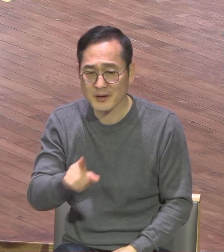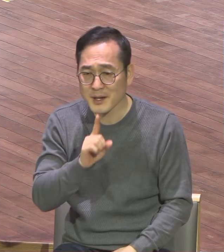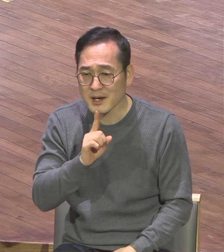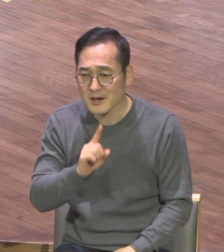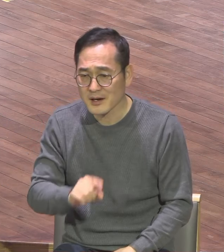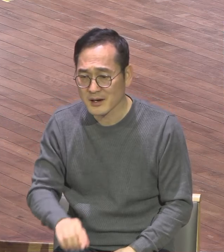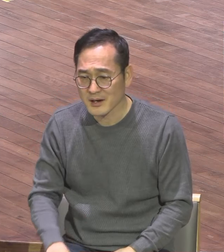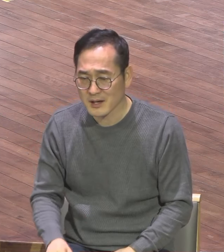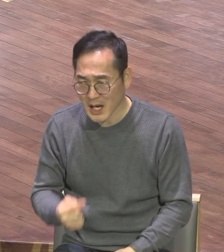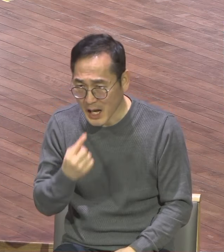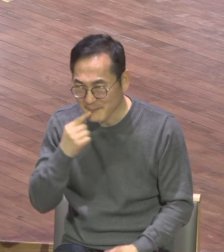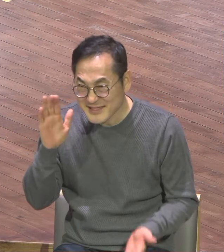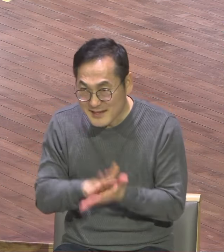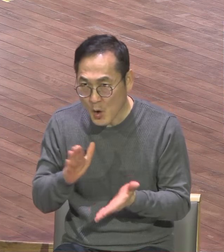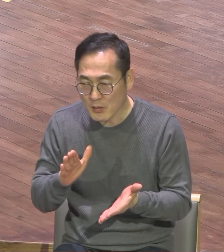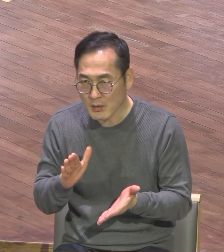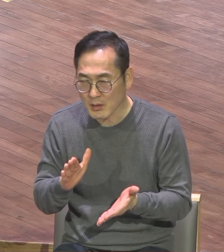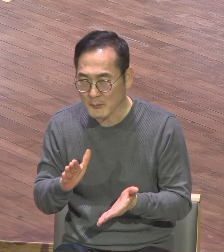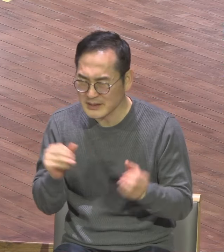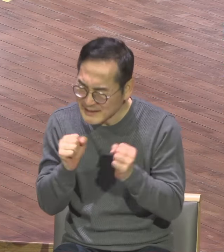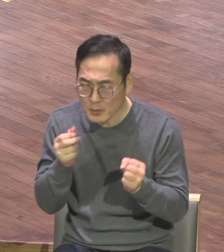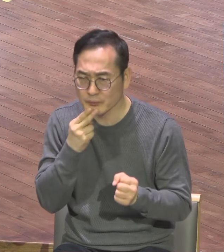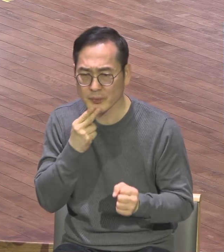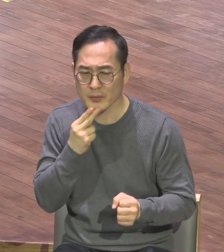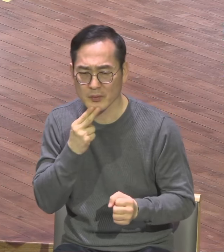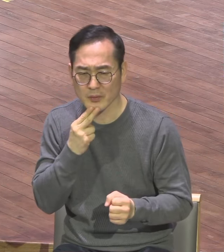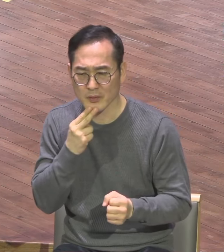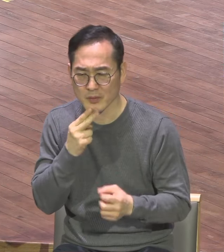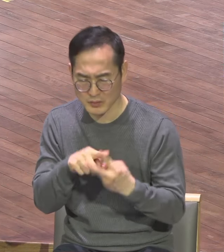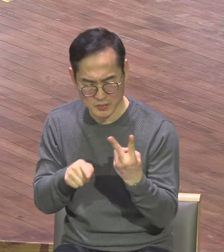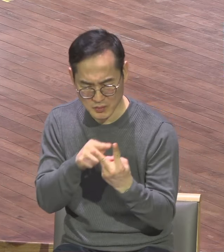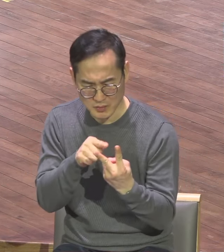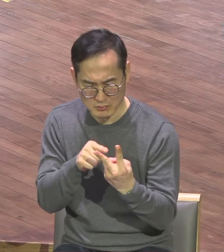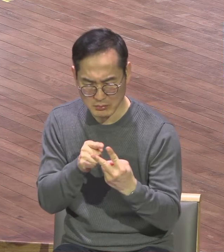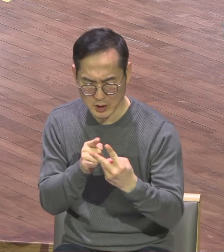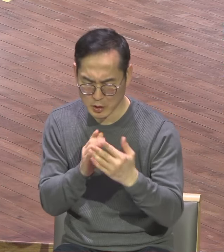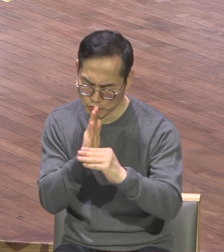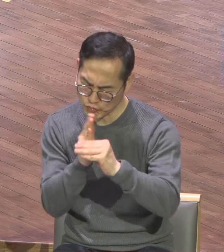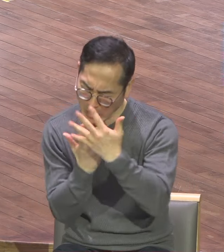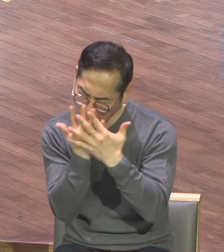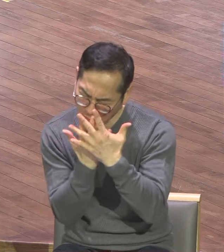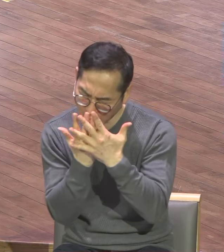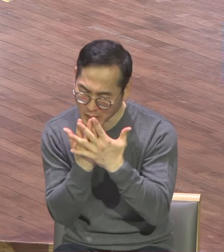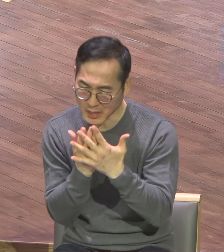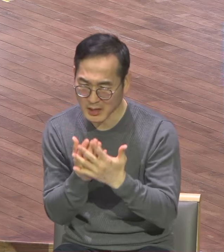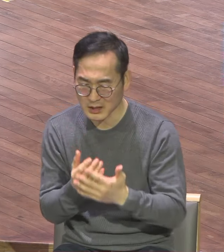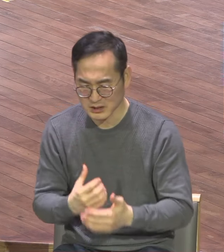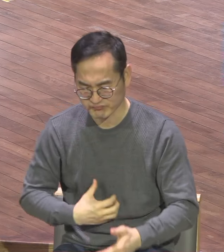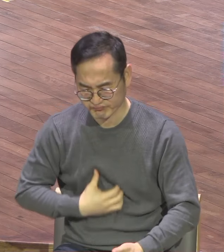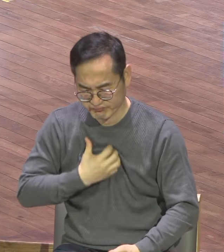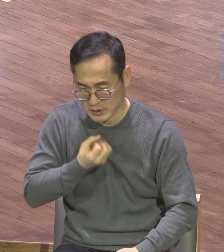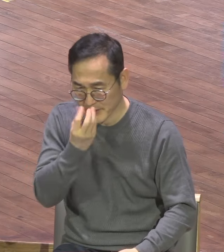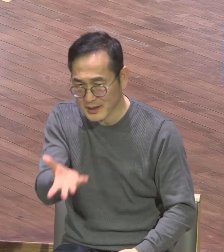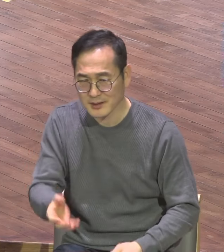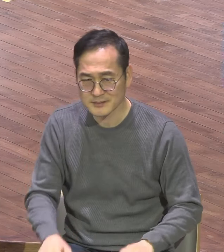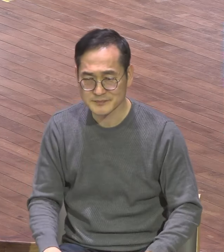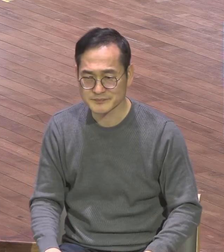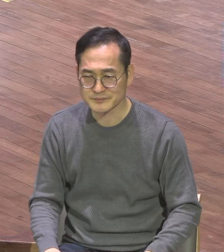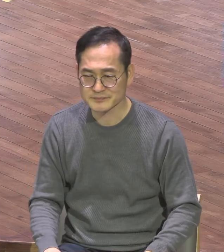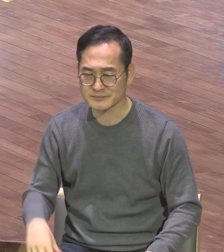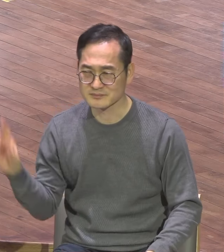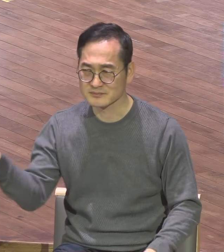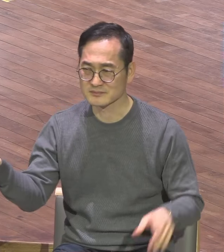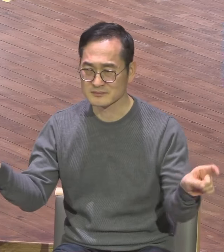신앙생활에 있어서요, 양다리 걸치기 이거 아무런 유익이 없습니다. 백해무익입니다. 세상도 좋고 하나님도